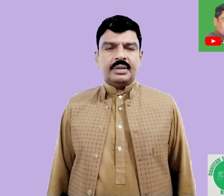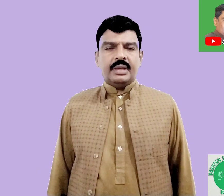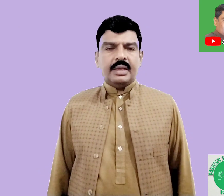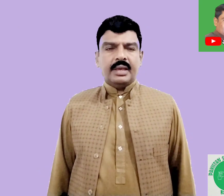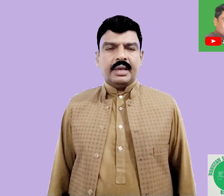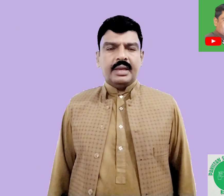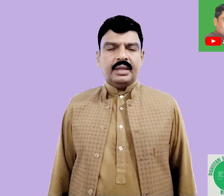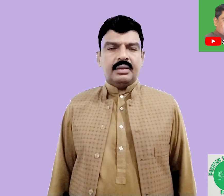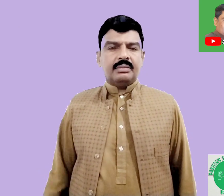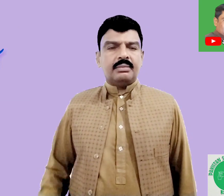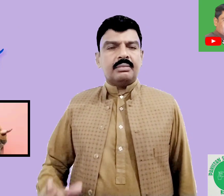एनी,